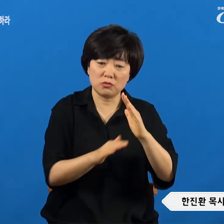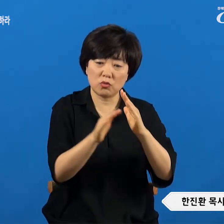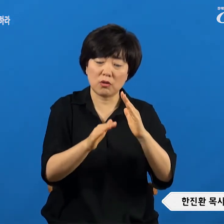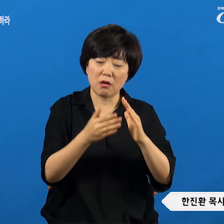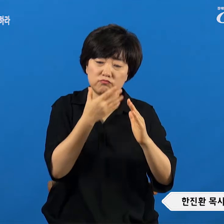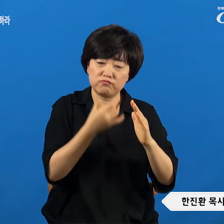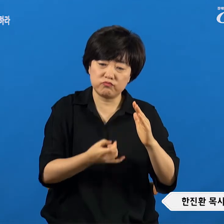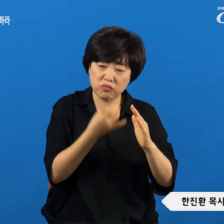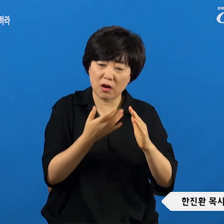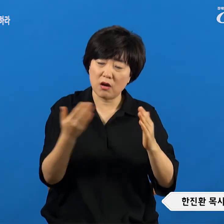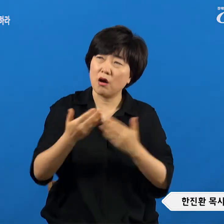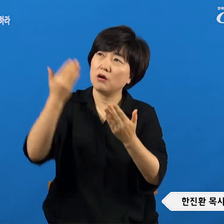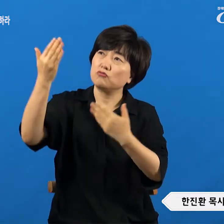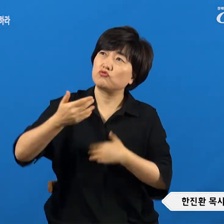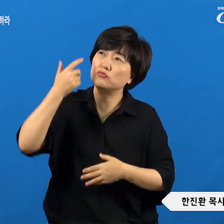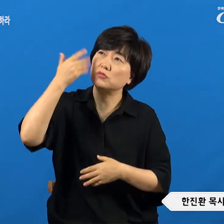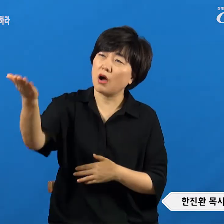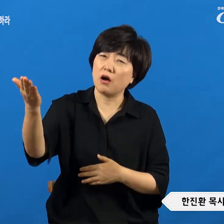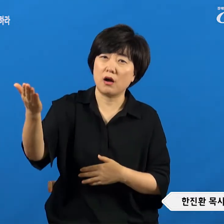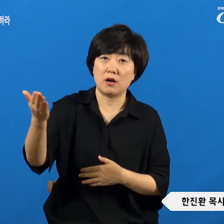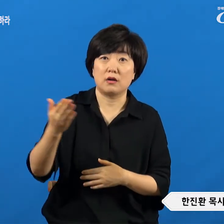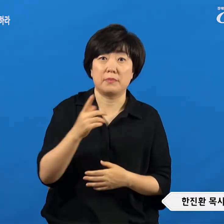생기게 하실까? 그럽니다.